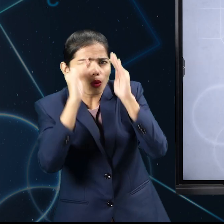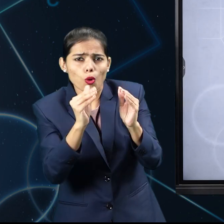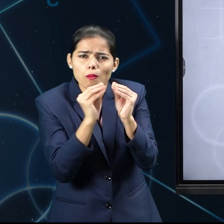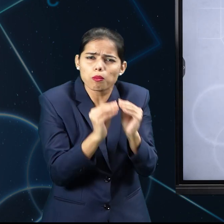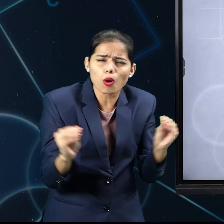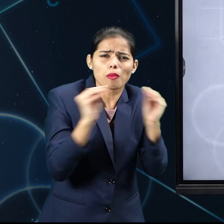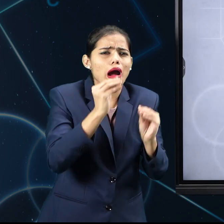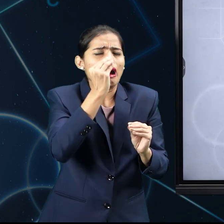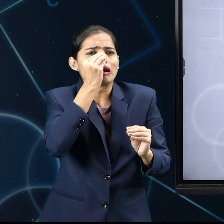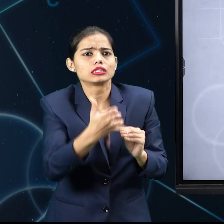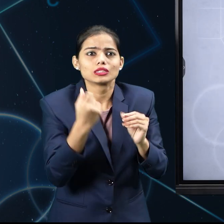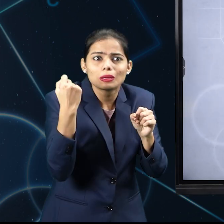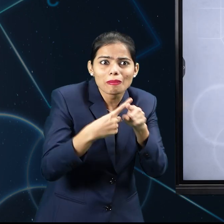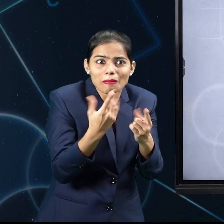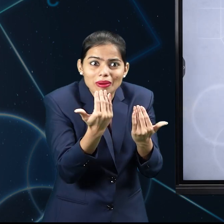भर देणार आहोत.